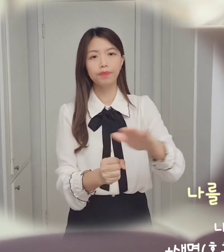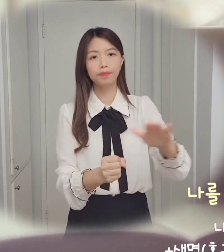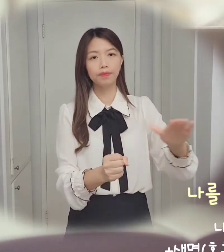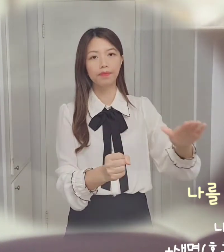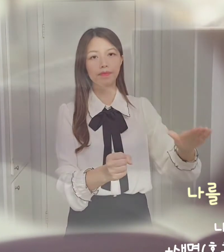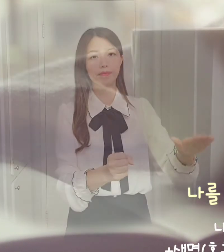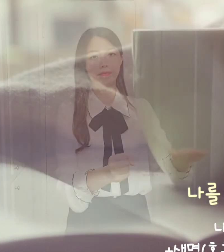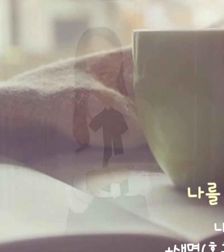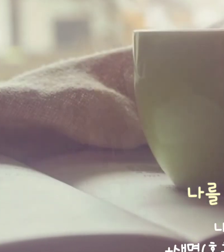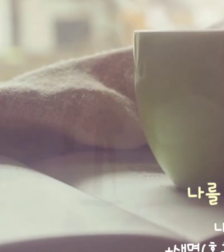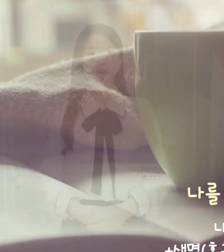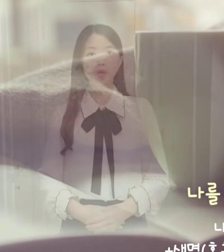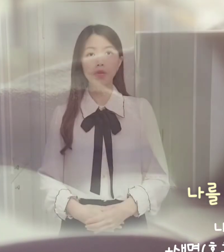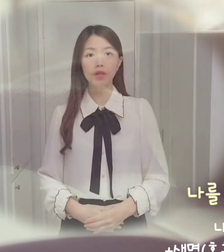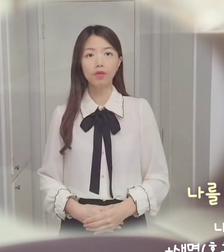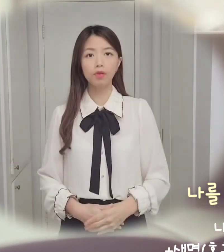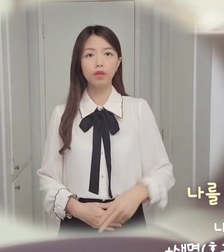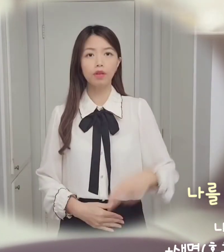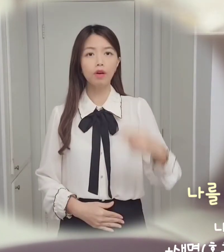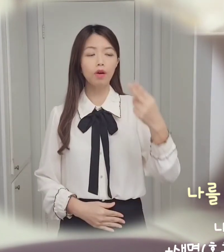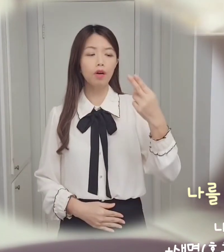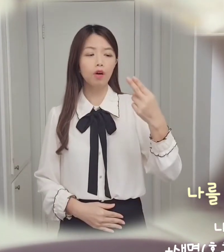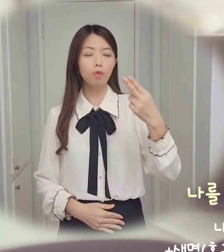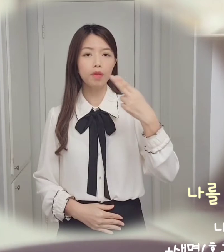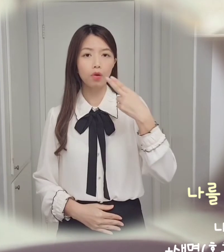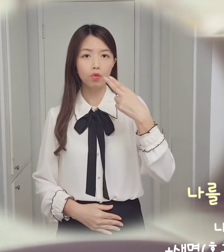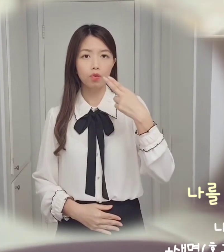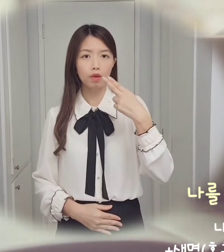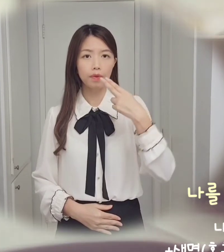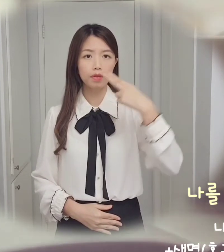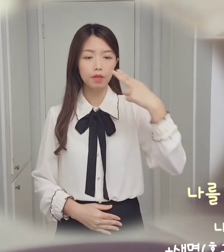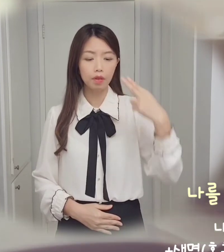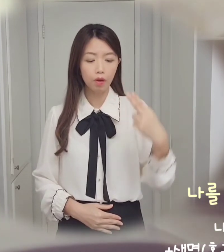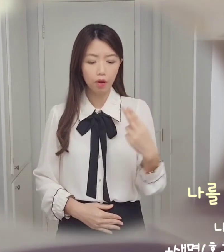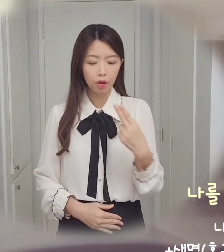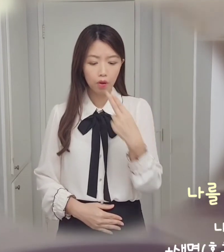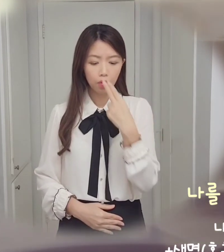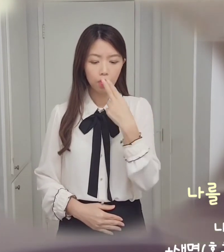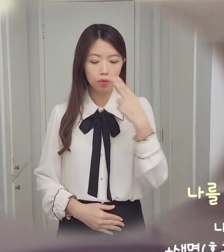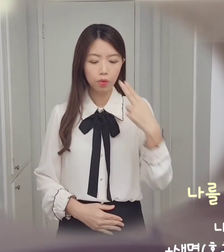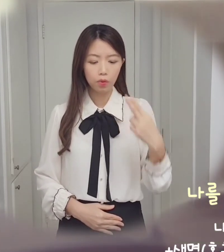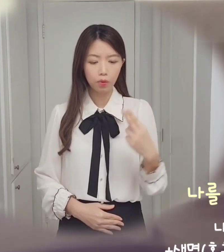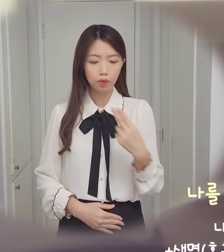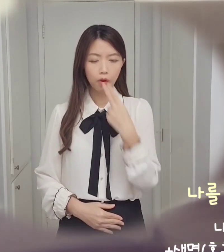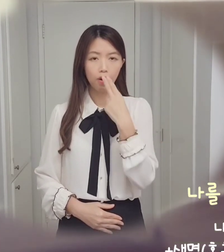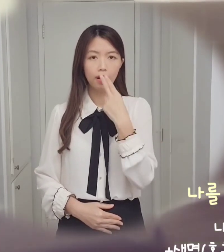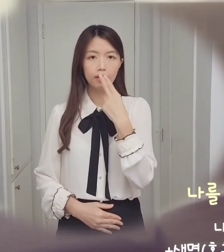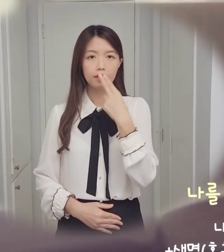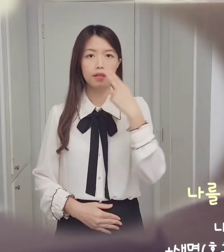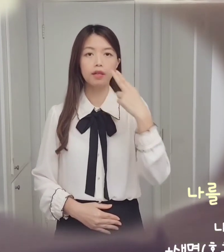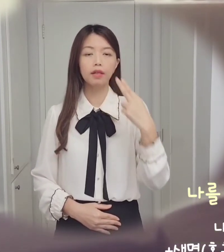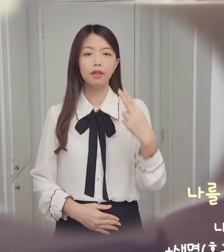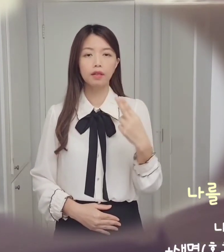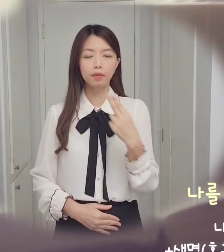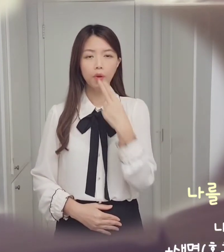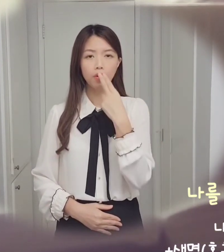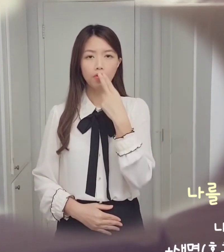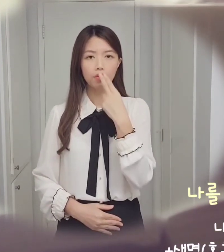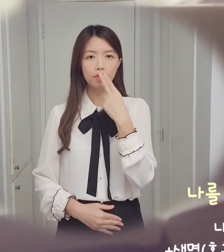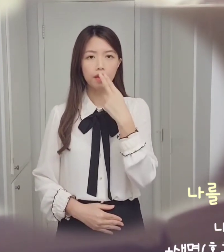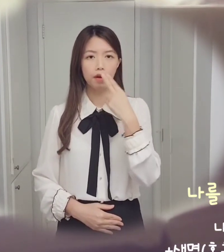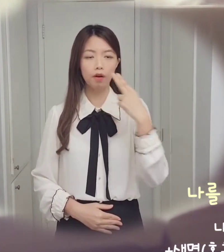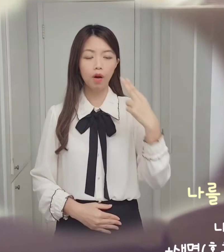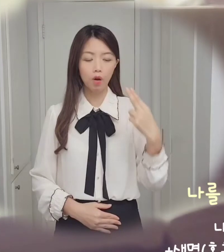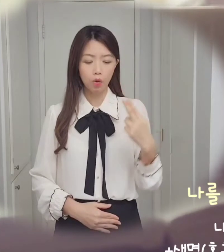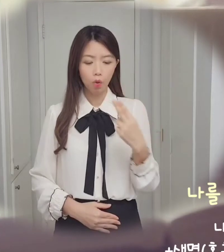사랑. 생명이라고 하는 뜻의 소원은요, 검지하고 중지만 피셔서 코 쪽으로 들어가듯이